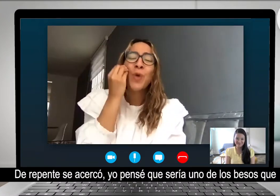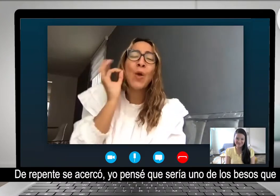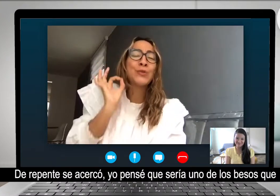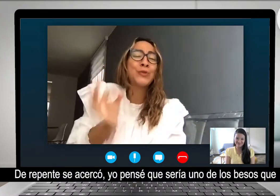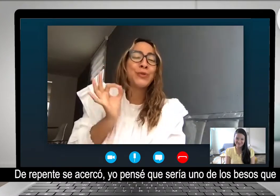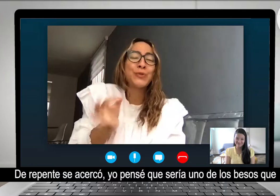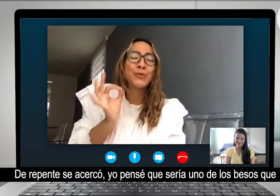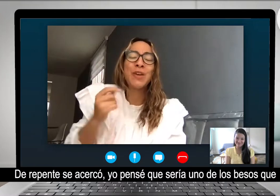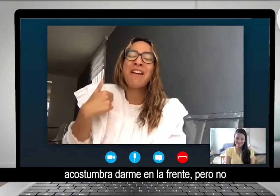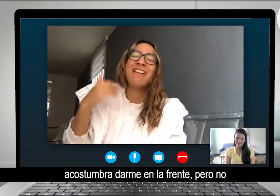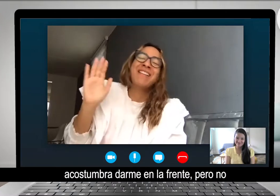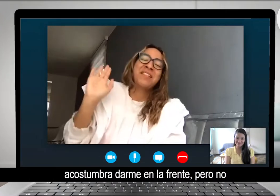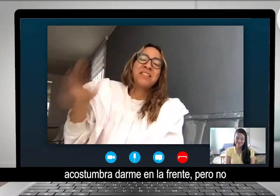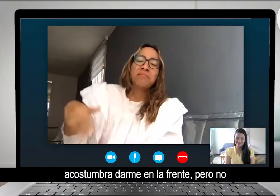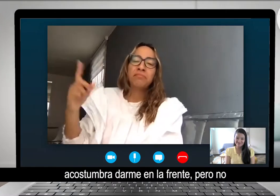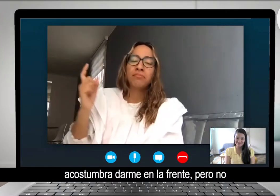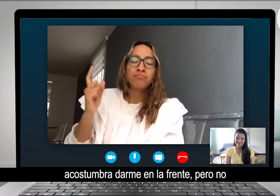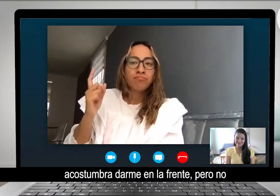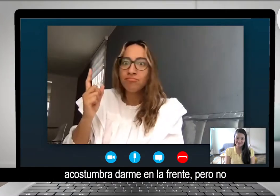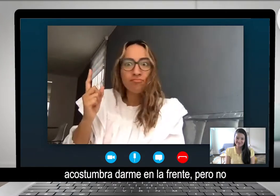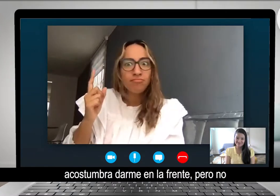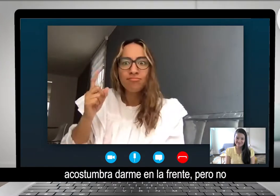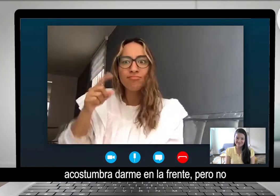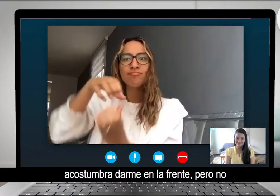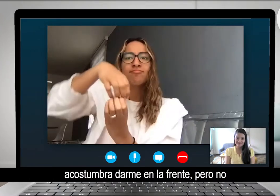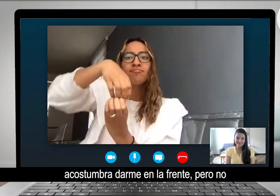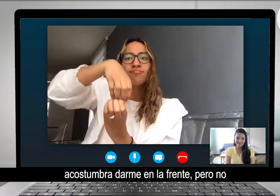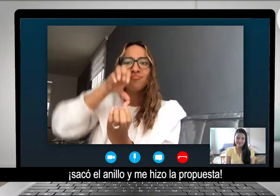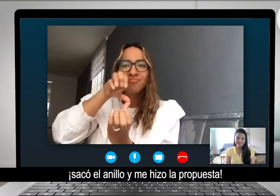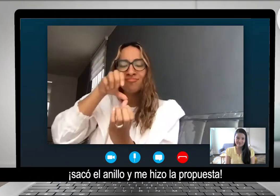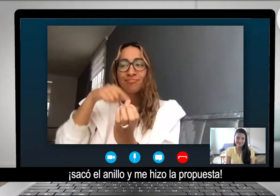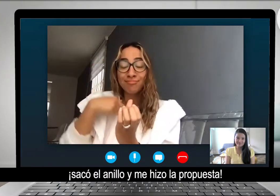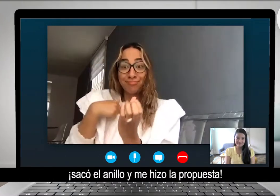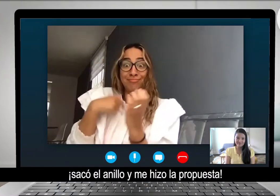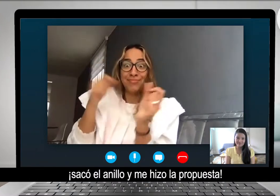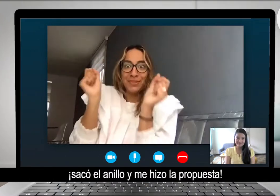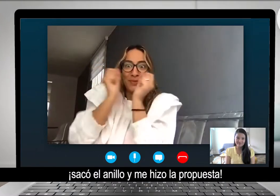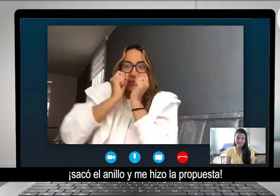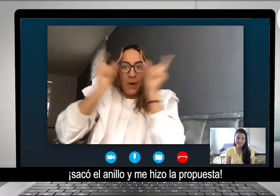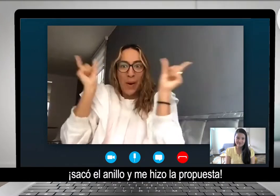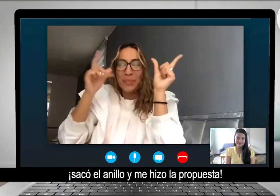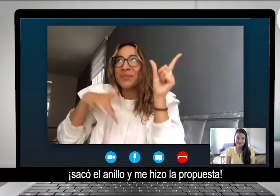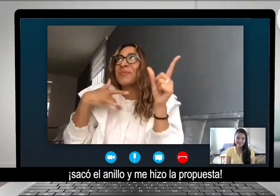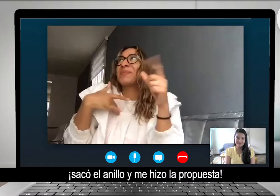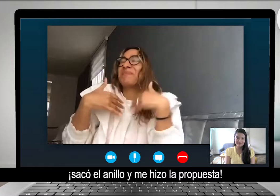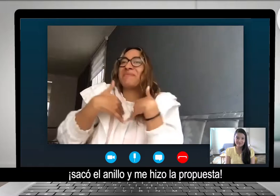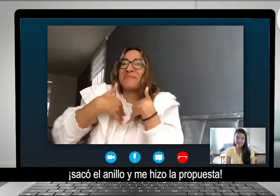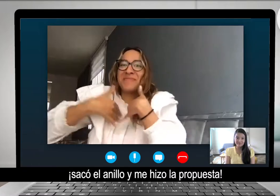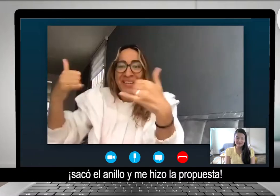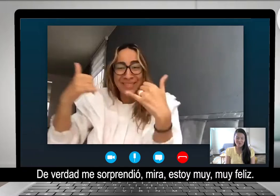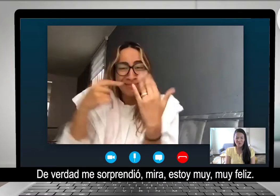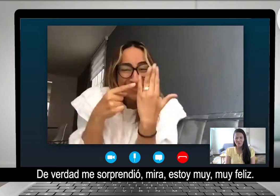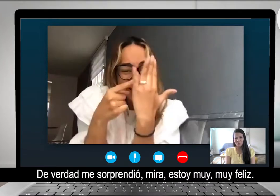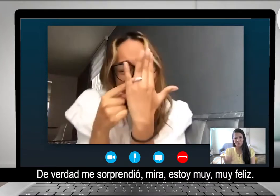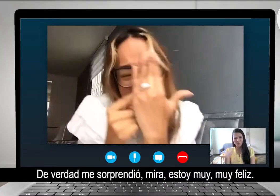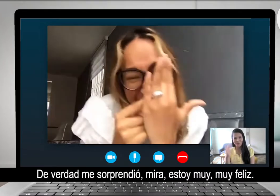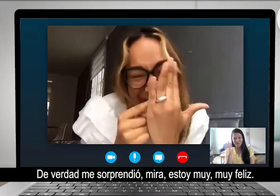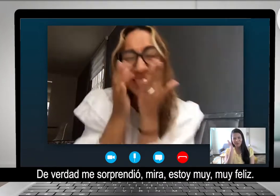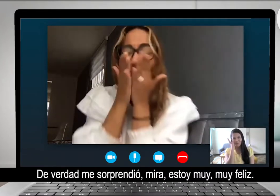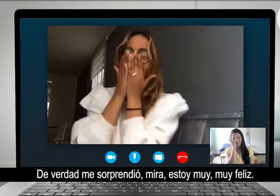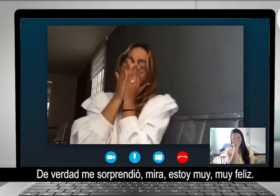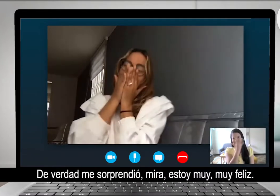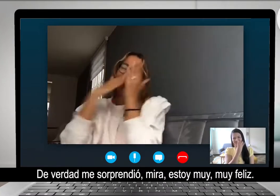Yo pensé que sería uno de esos besos que acostumbrarme en la frente, pero no. Sacó el anillo y me hizo la propuesta. De verdad, me